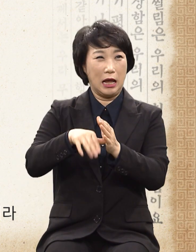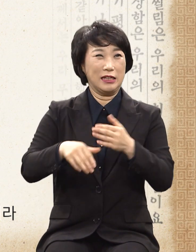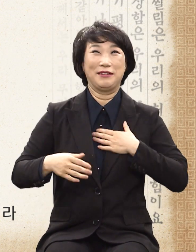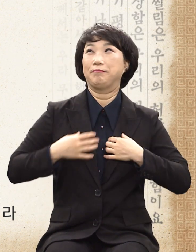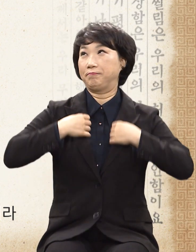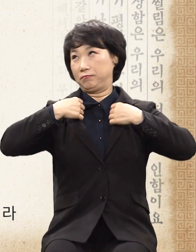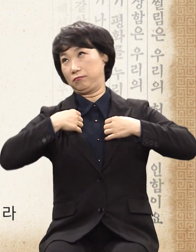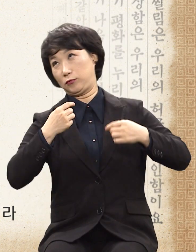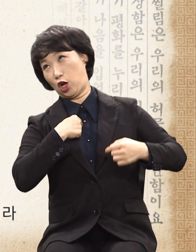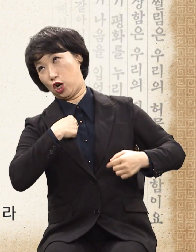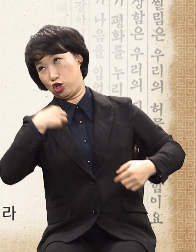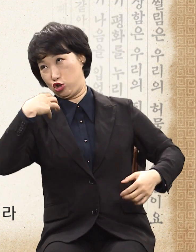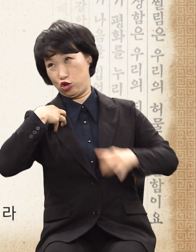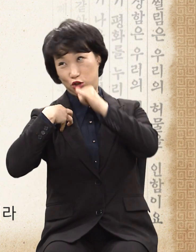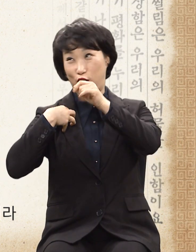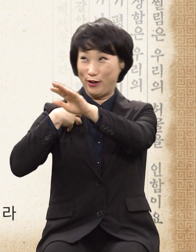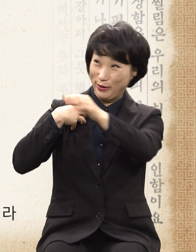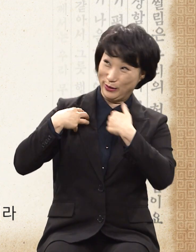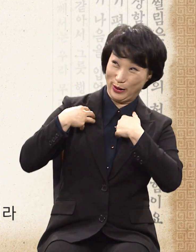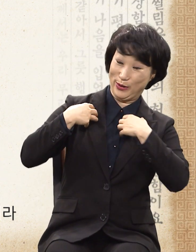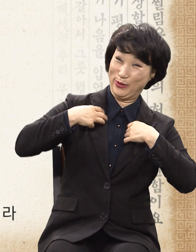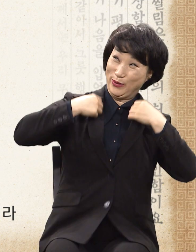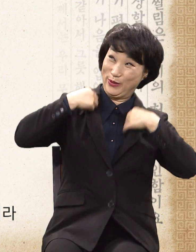말이야. 그래 내가 그래도